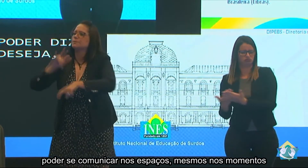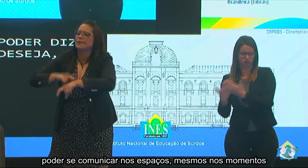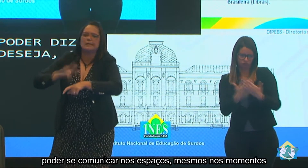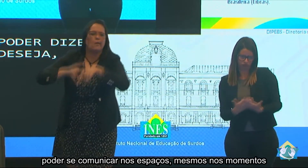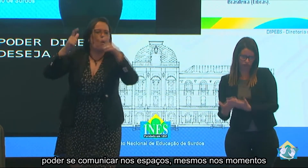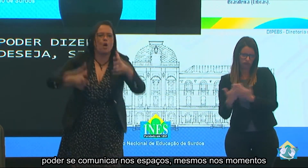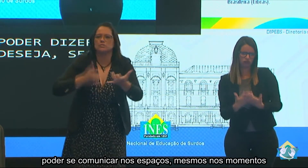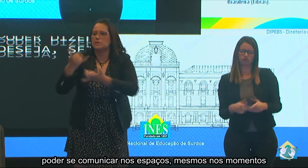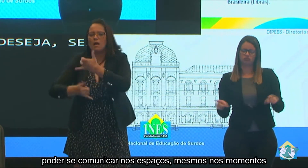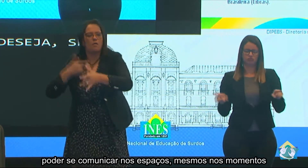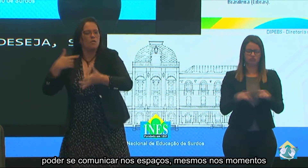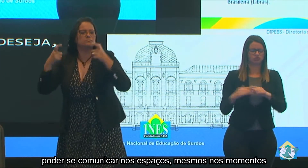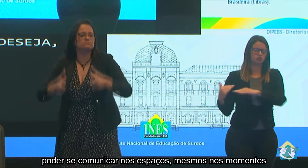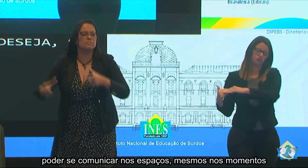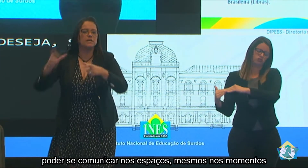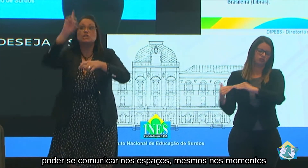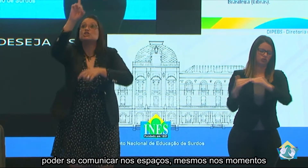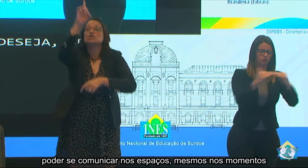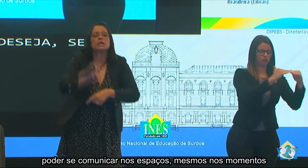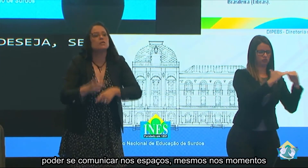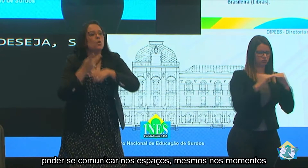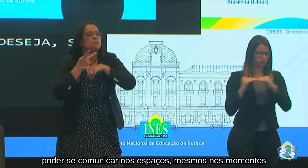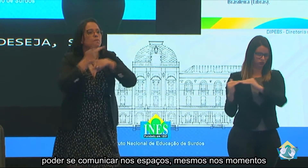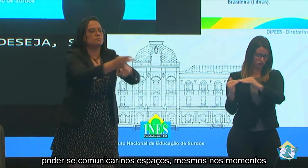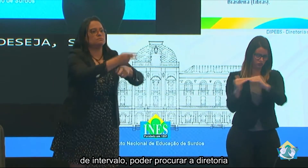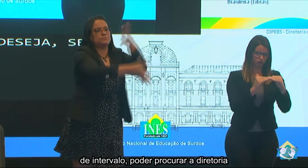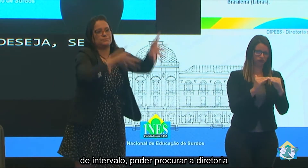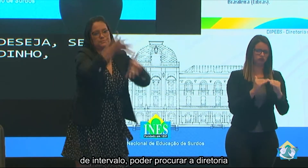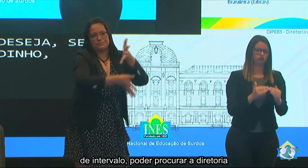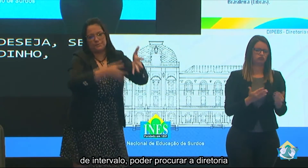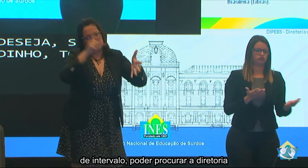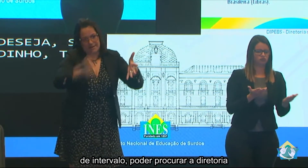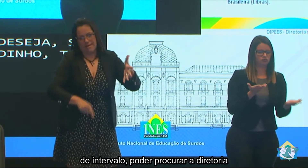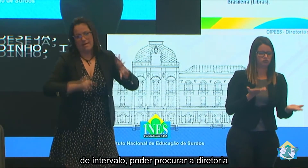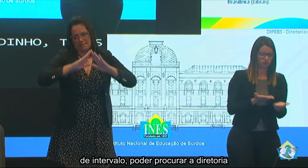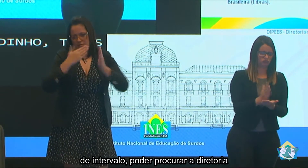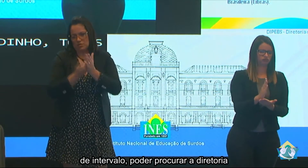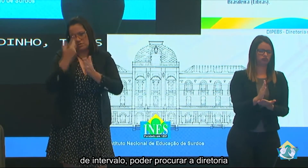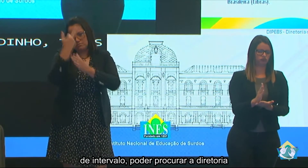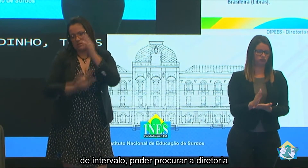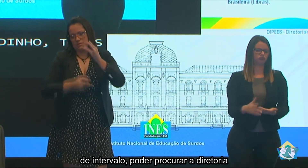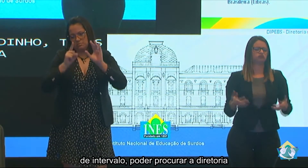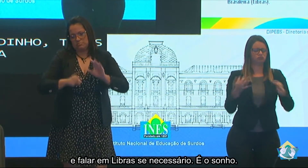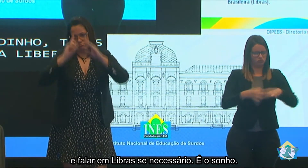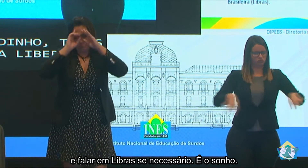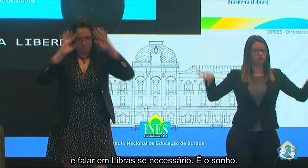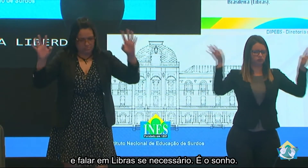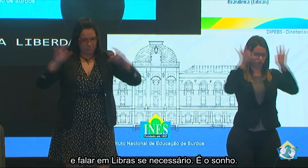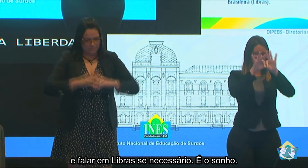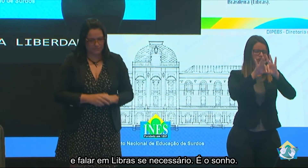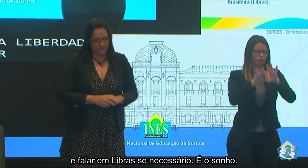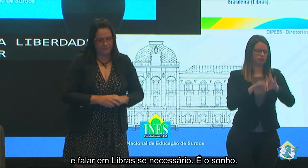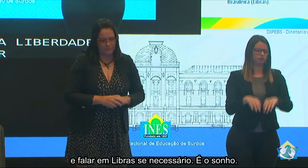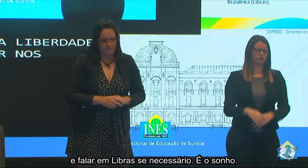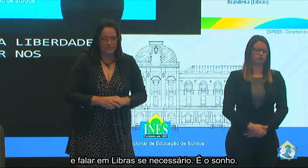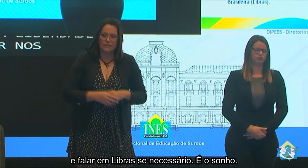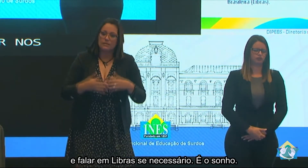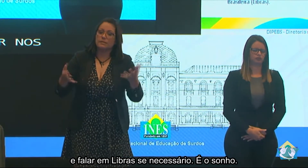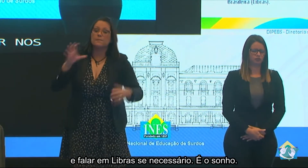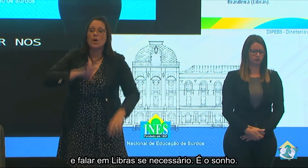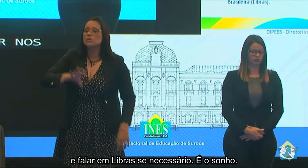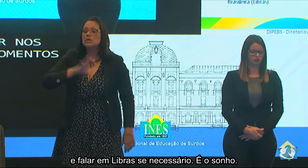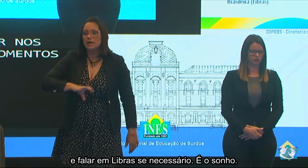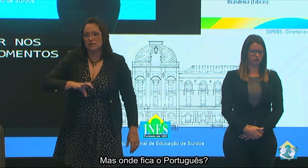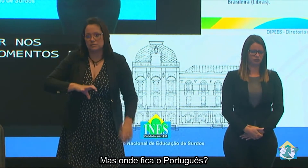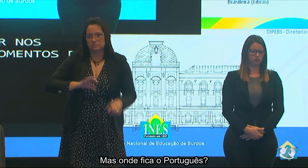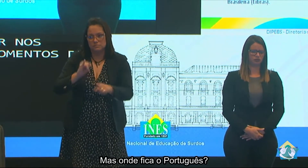poder se comunicar nos espaços, mesmo nos momentos de intervalo, poder procurar a diretoria e falar em Libras se necessário,